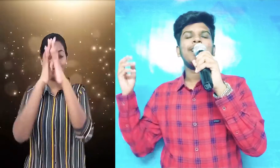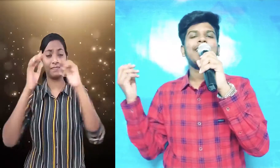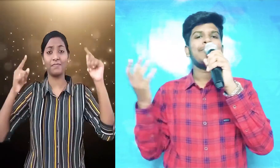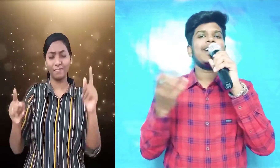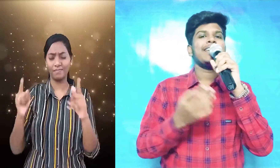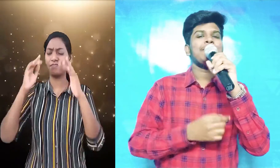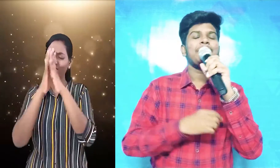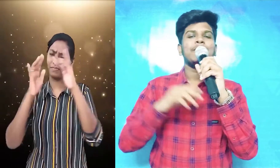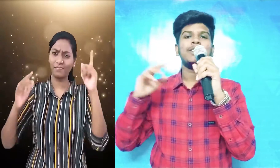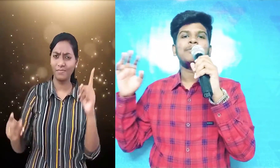உமக்கே மகிமை பிரபு.